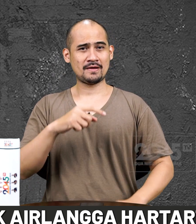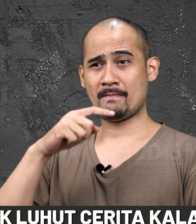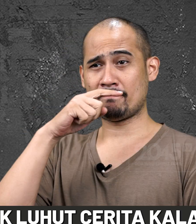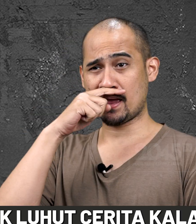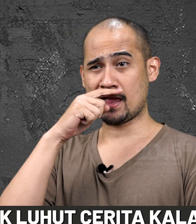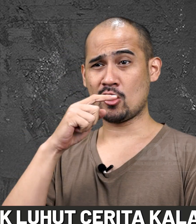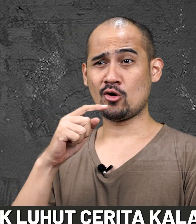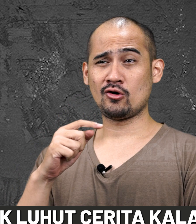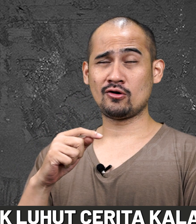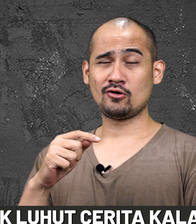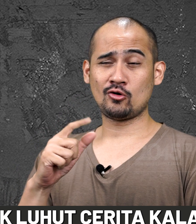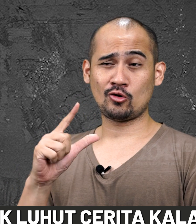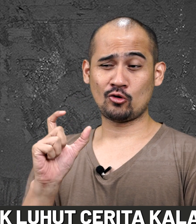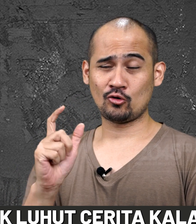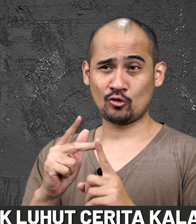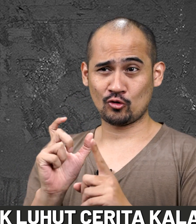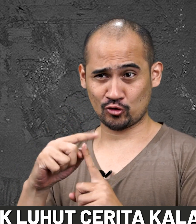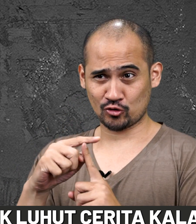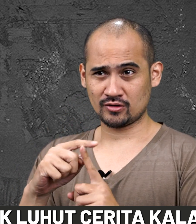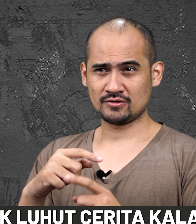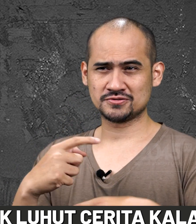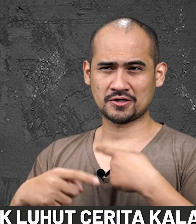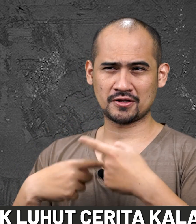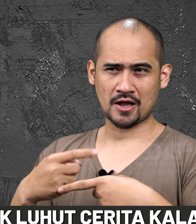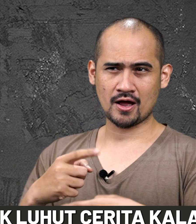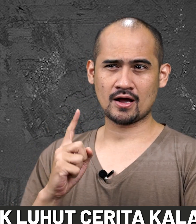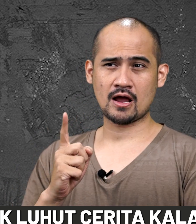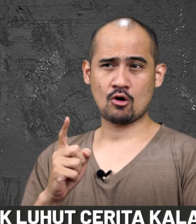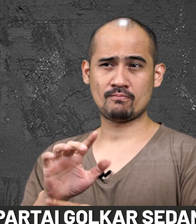Pak Luhut cerita kalau di Partai Golkar sedang ada kegelisahan.